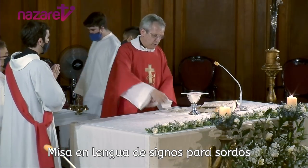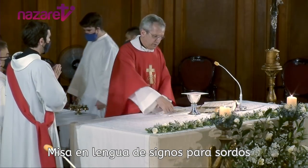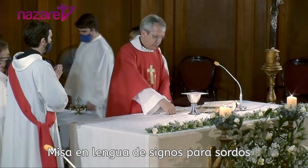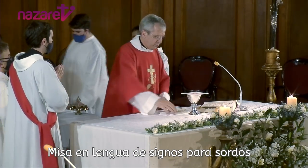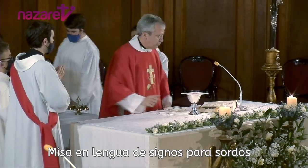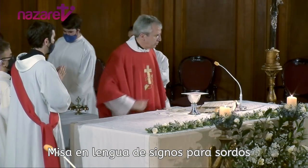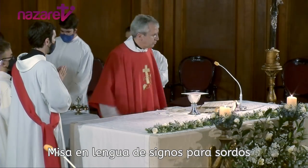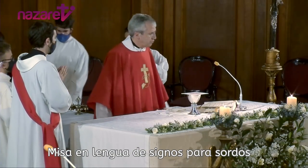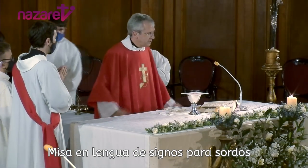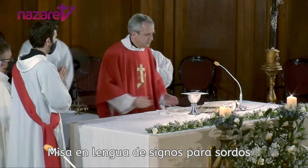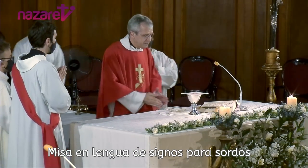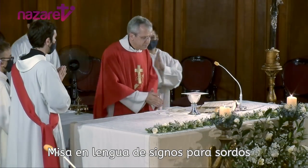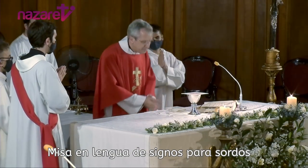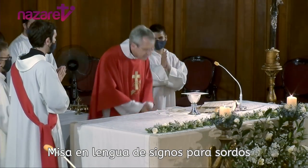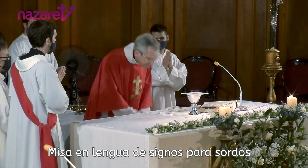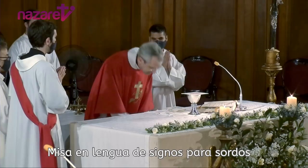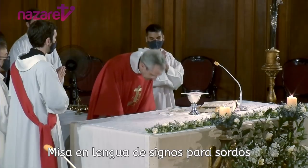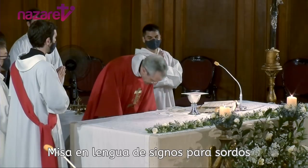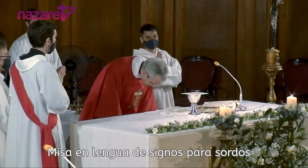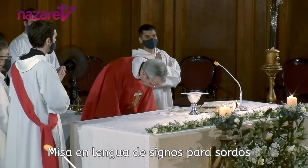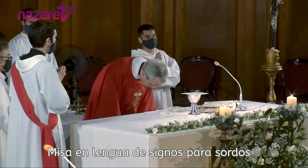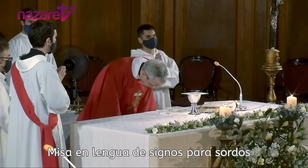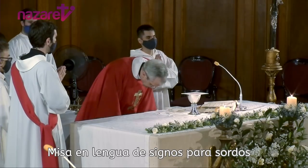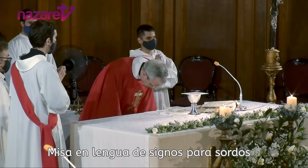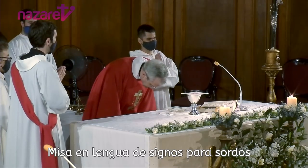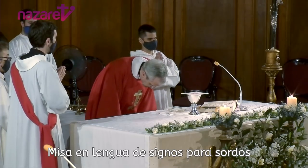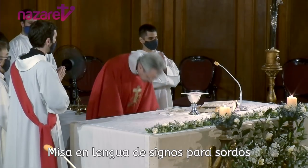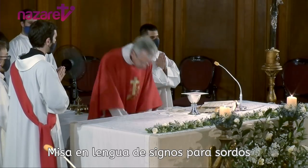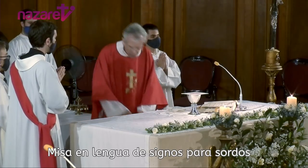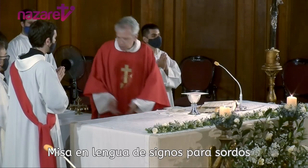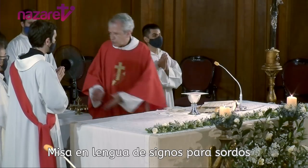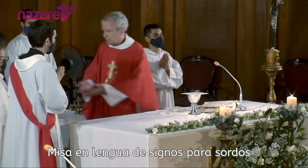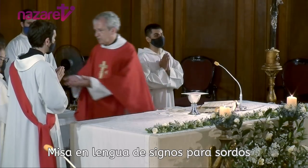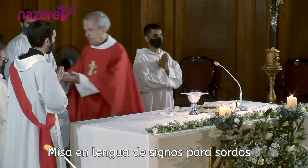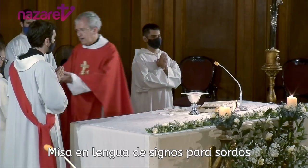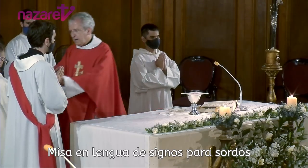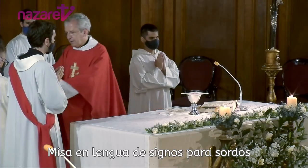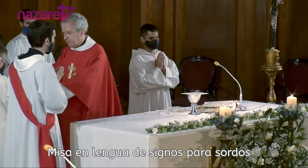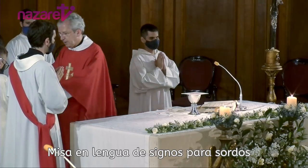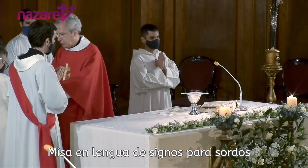corazón contrito y humilde, que este sacrificio sea para la paz, Señor Dios nuestro.